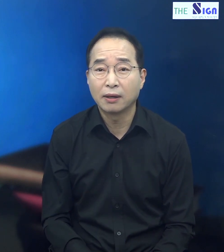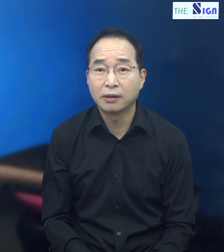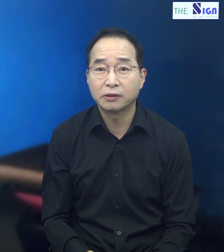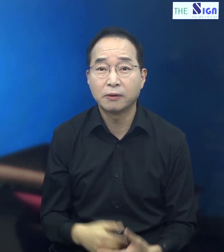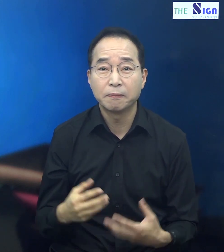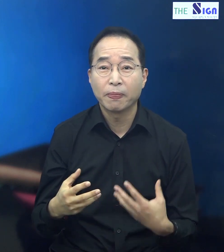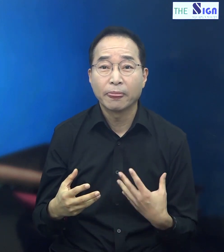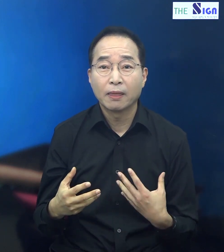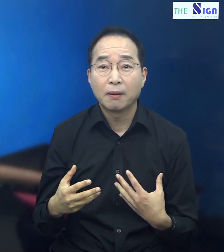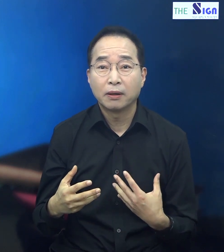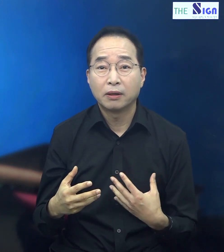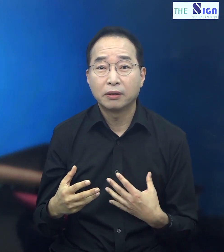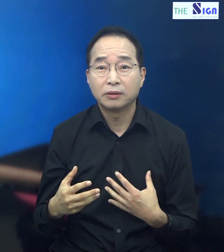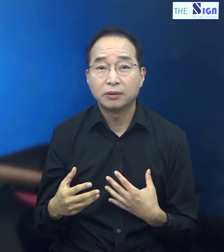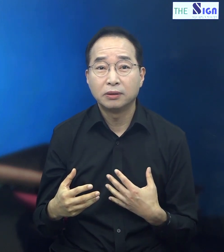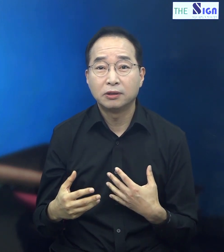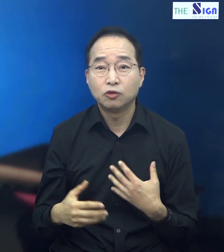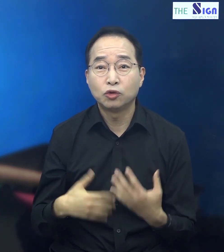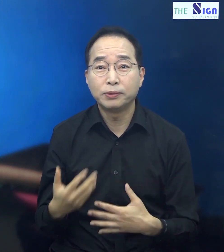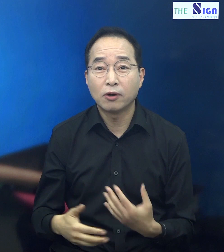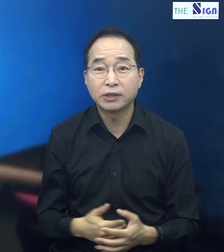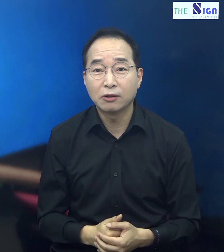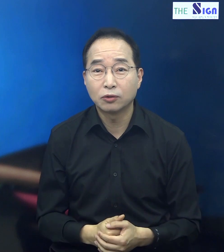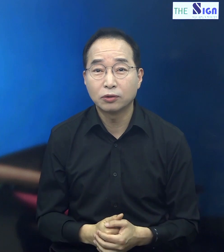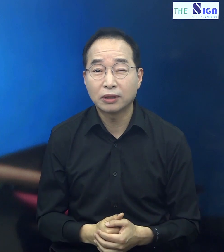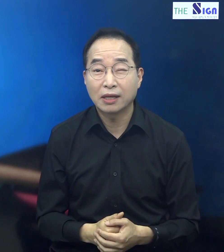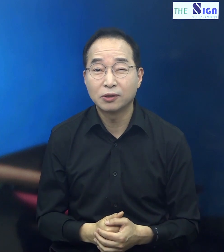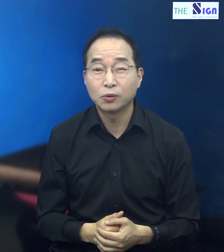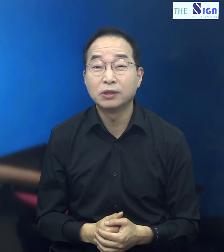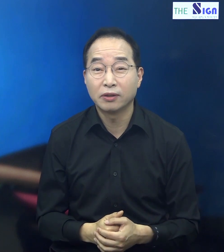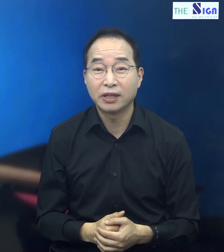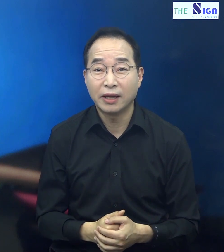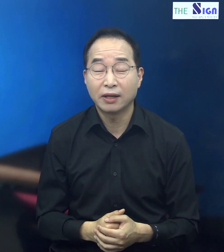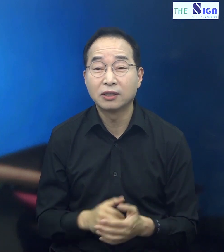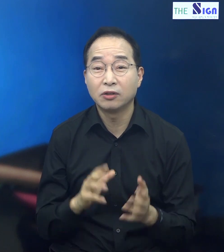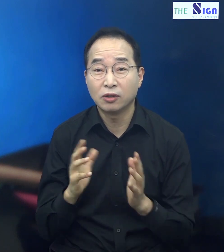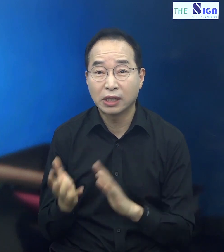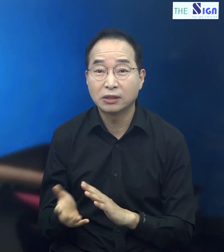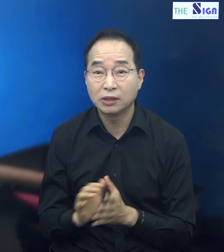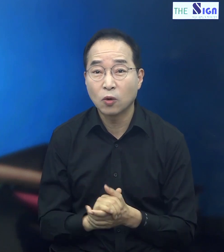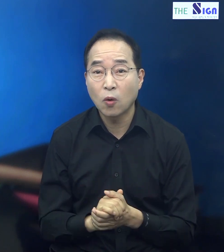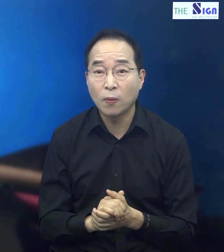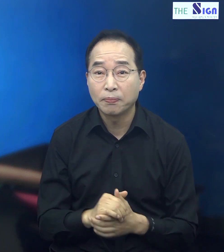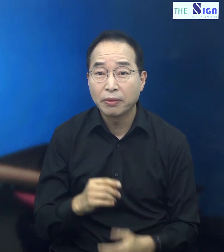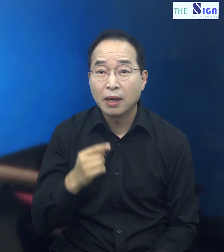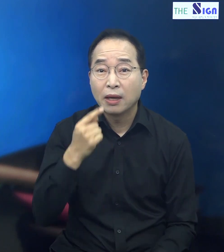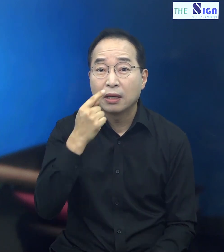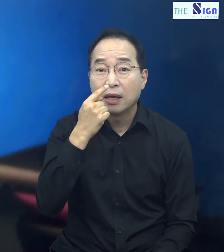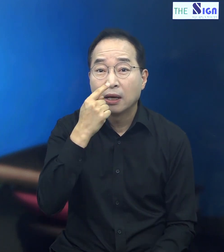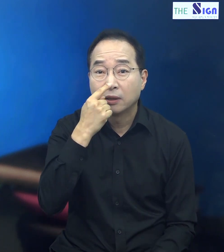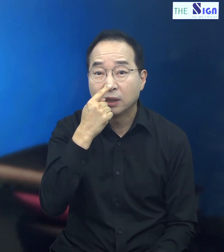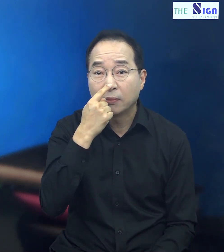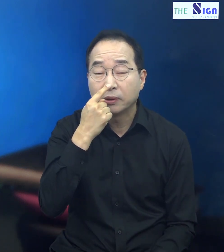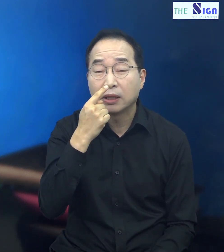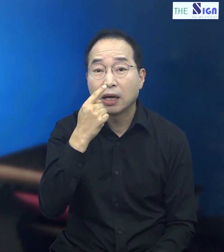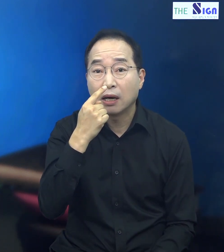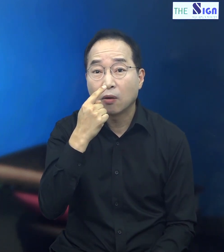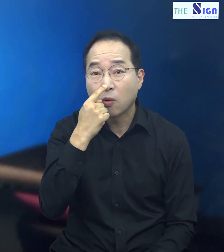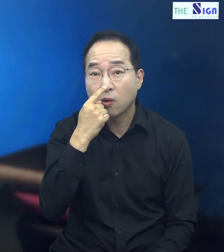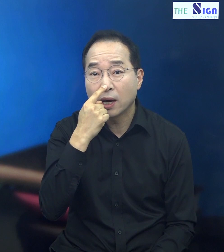그래서 유튜브 영상으로는 담기 좀 그런데 그런 영상들이 있고 그러다 보니까 코가